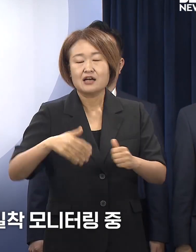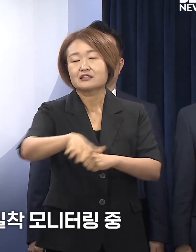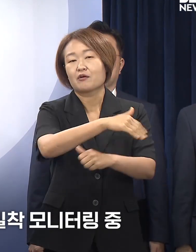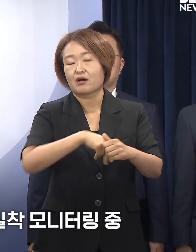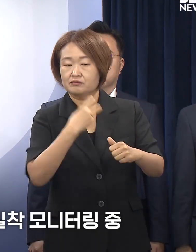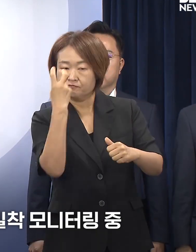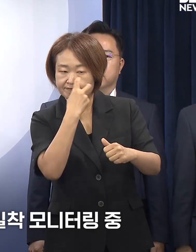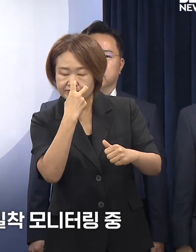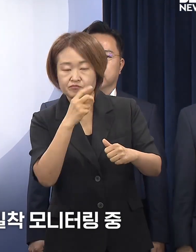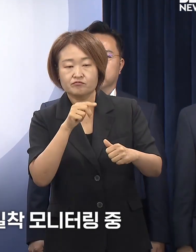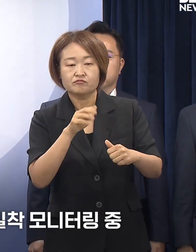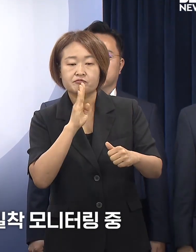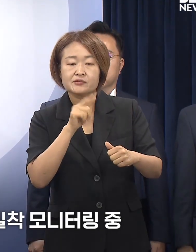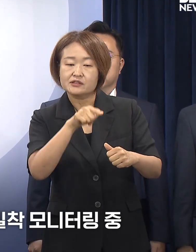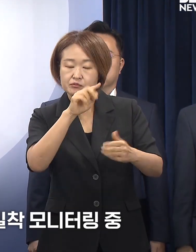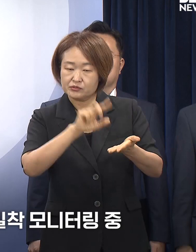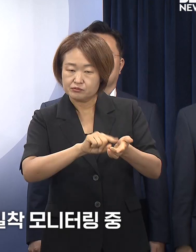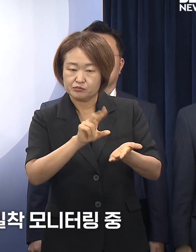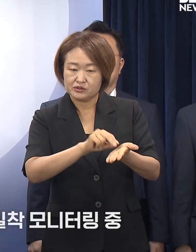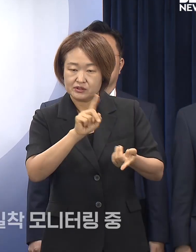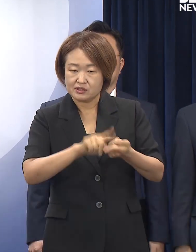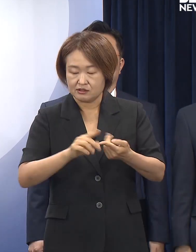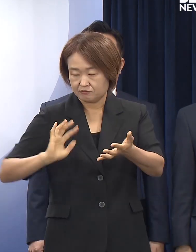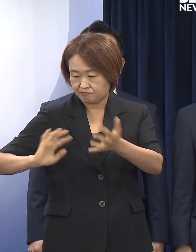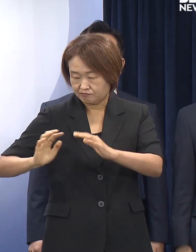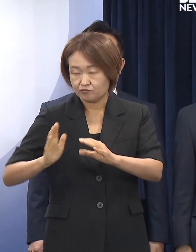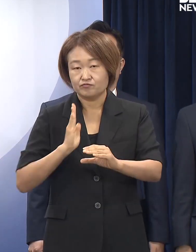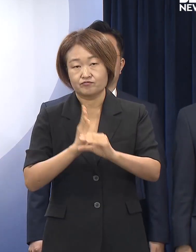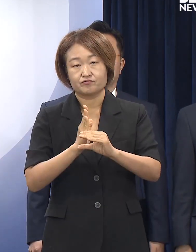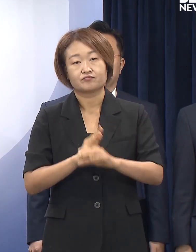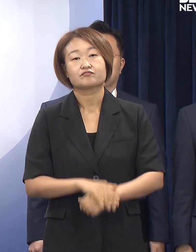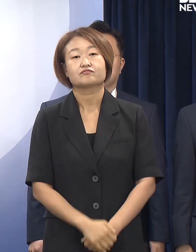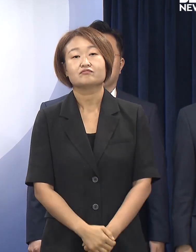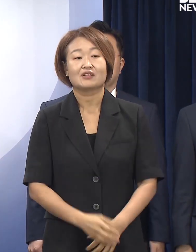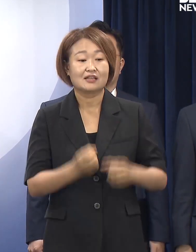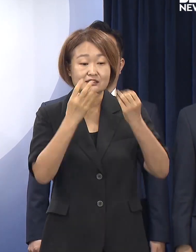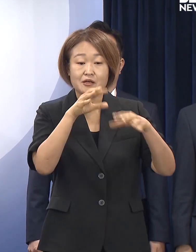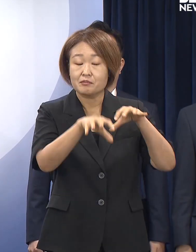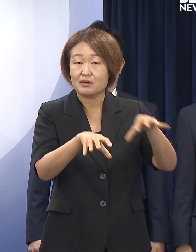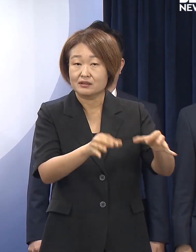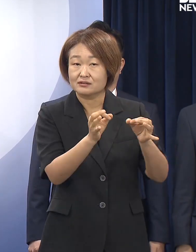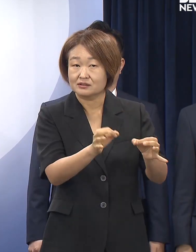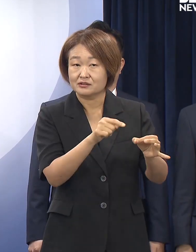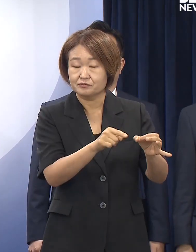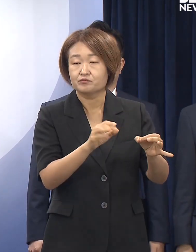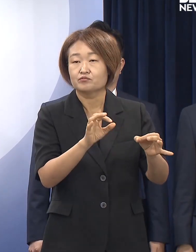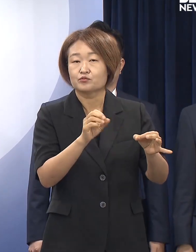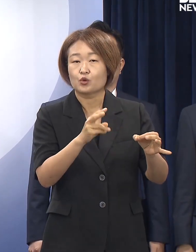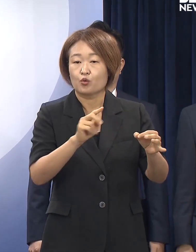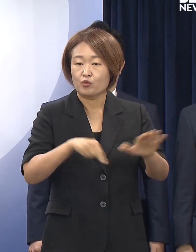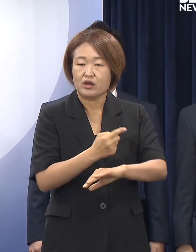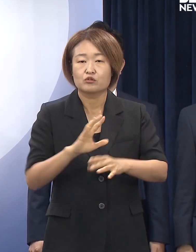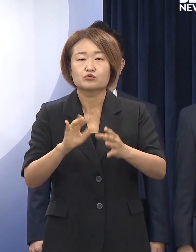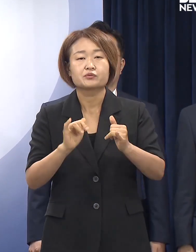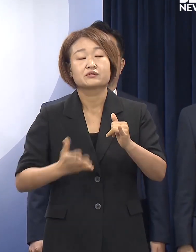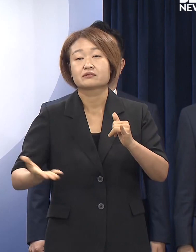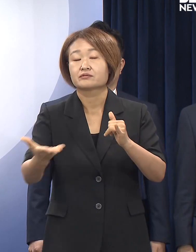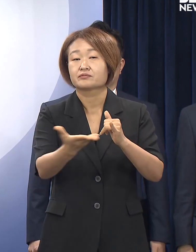대해 적극 논의 대응하고 있습니다. 새마을금고 회원님을 비롯한 국민